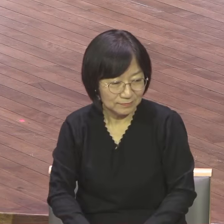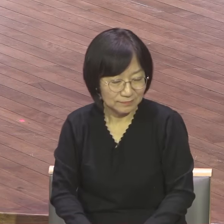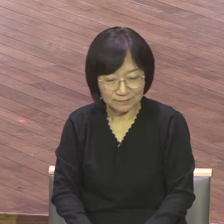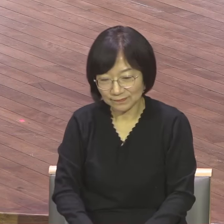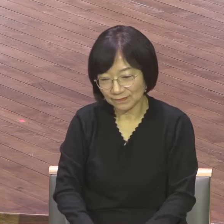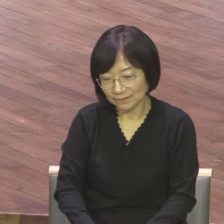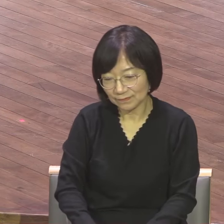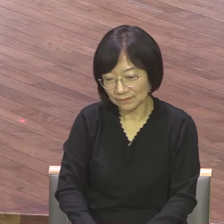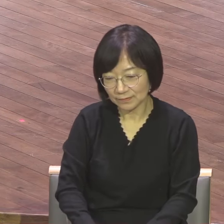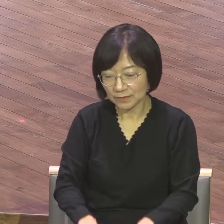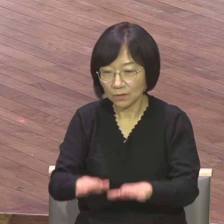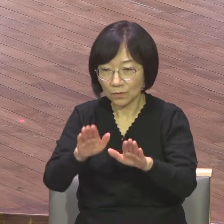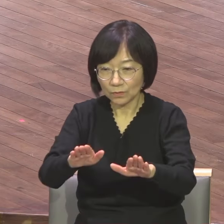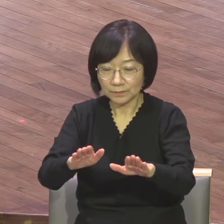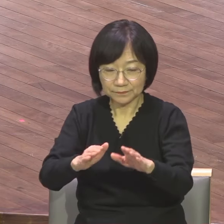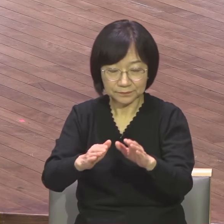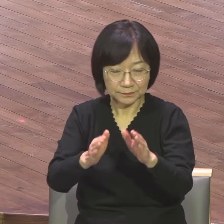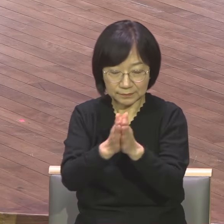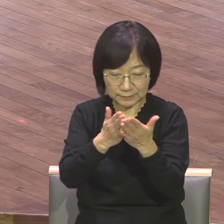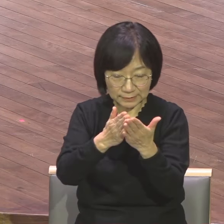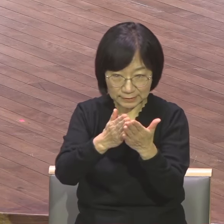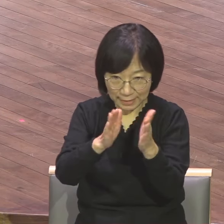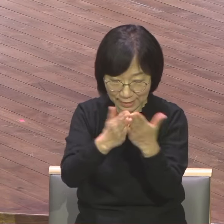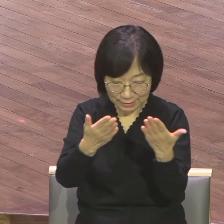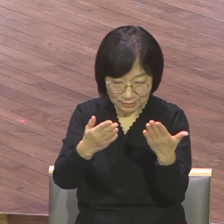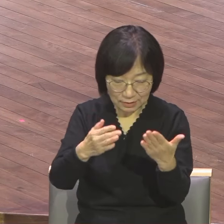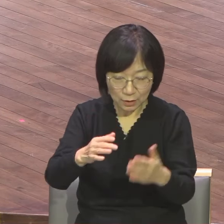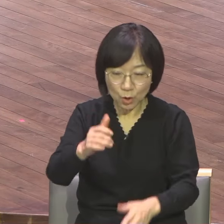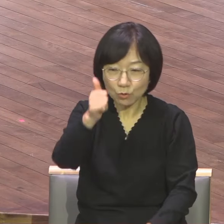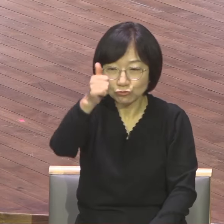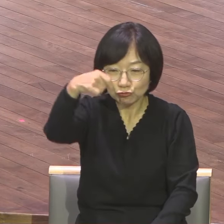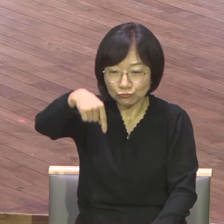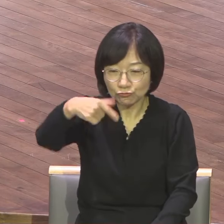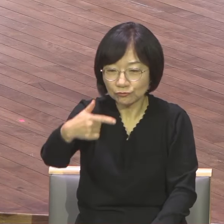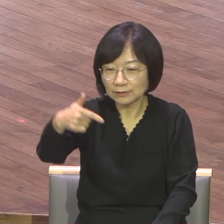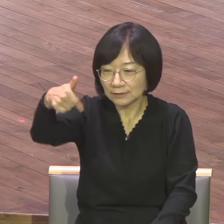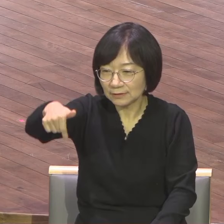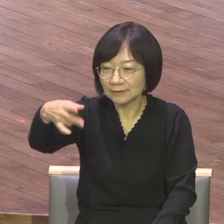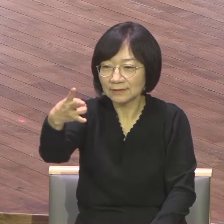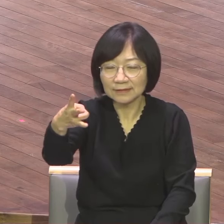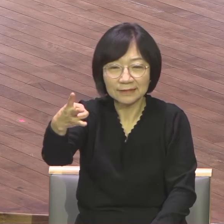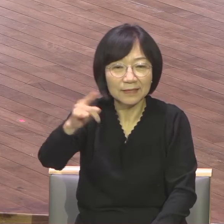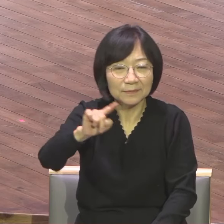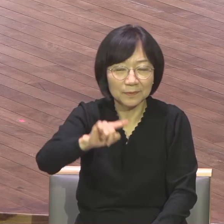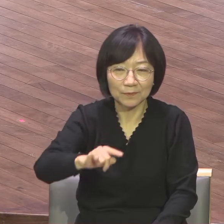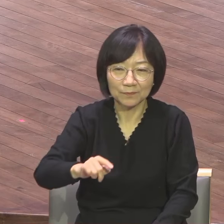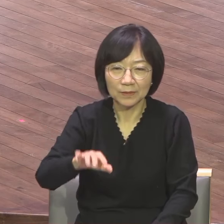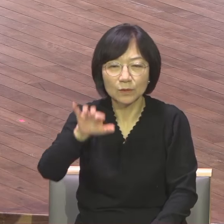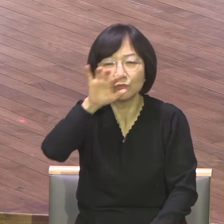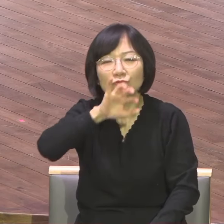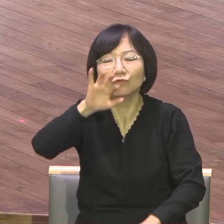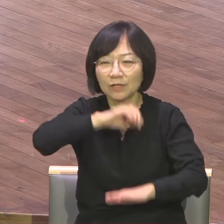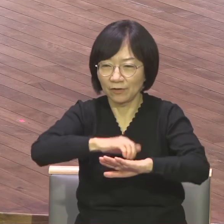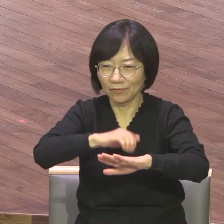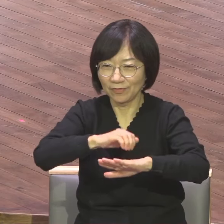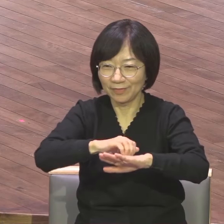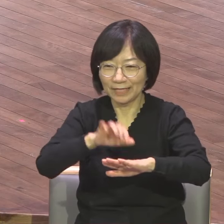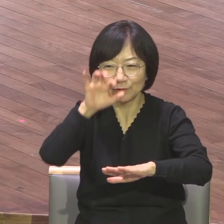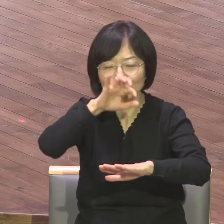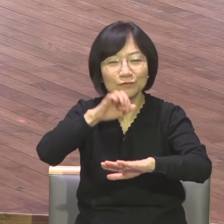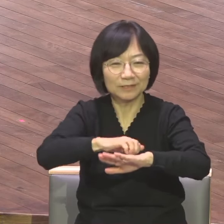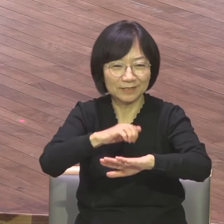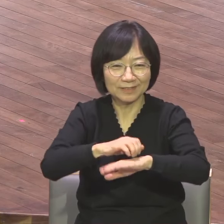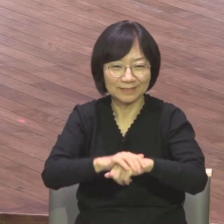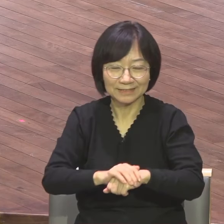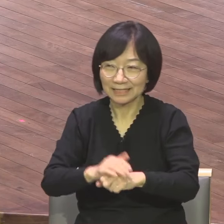오늘 본문에 나오는 훈계라는 말은요 훈련이라는 뜻이 담겨 있어요. 여러분이 하나님 말씀을 듣는 이 훈련이 반복되어야 돼요.